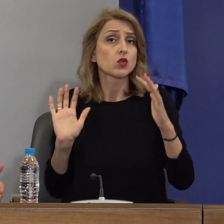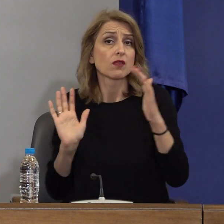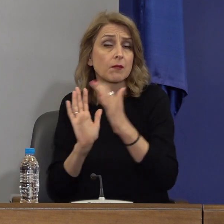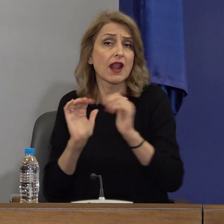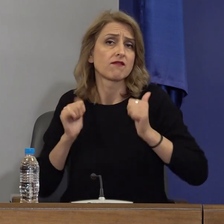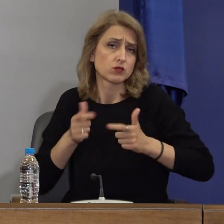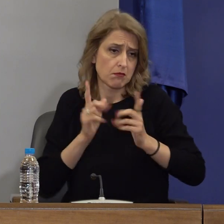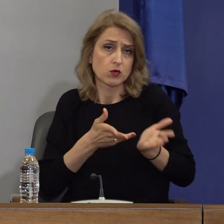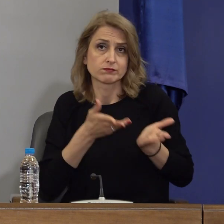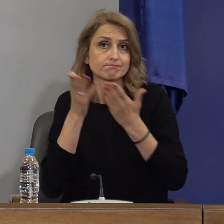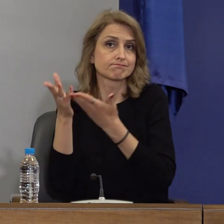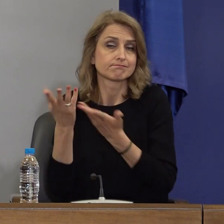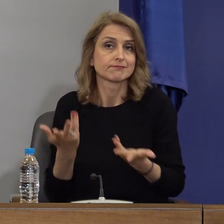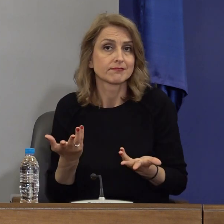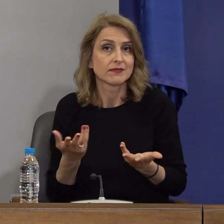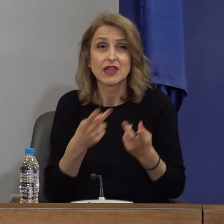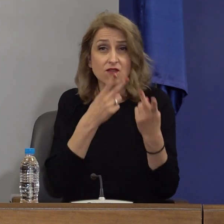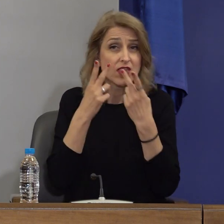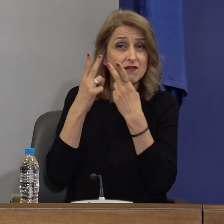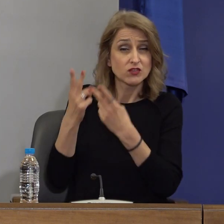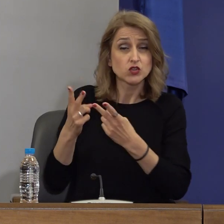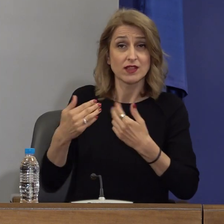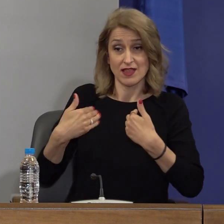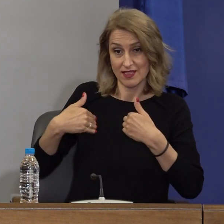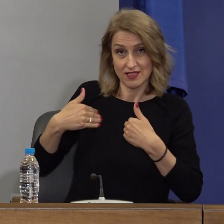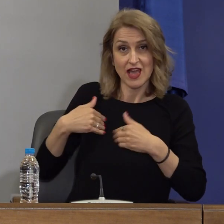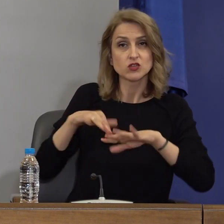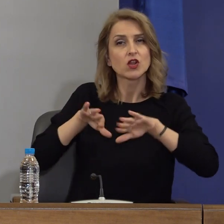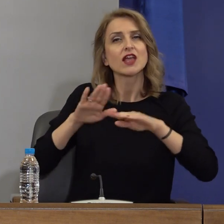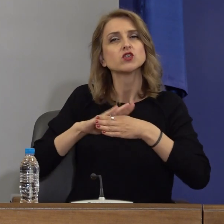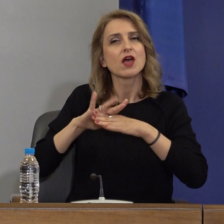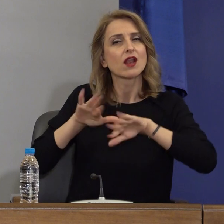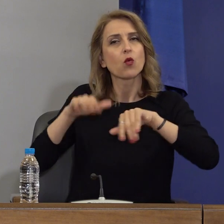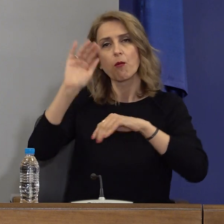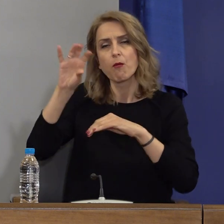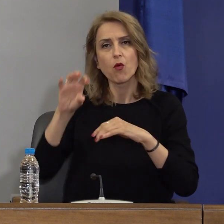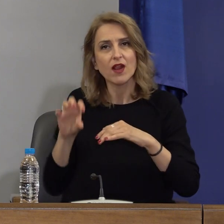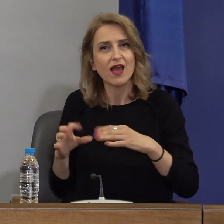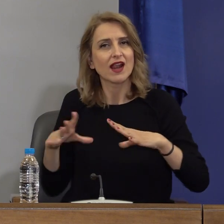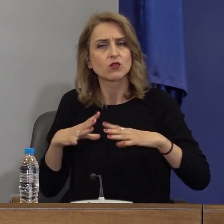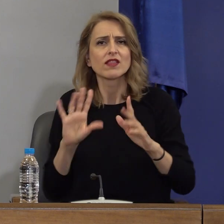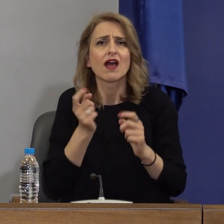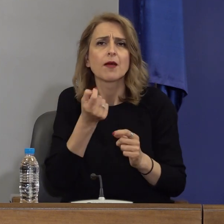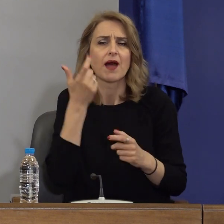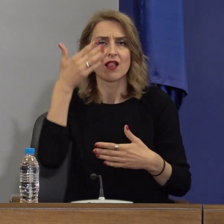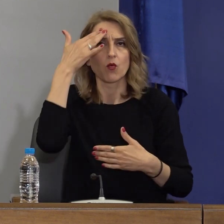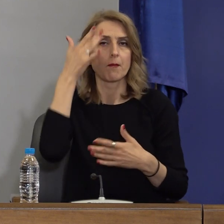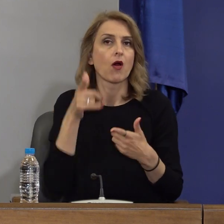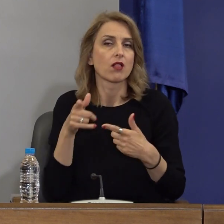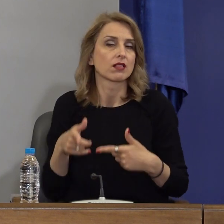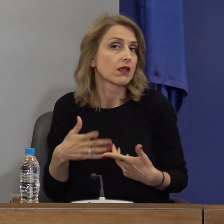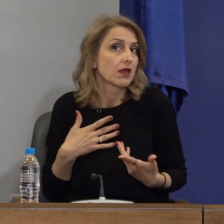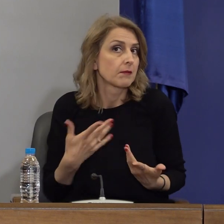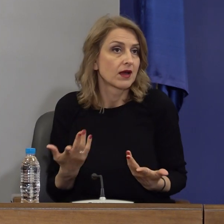нашите морски градове и курорти са с най-ниски показатели за заболеваемост. И в тази връзка може ли да